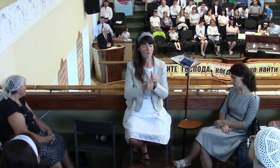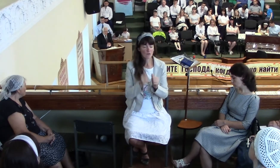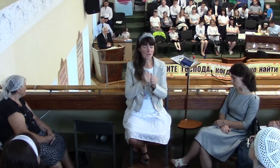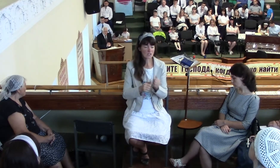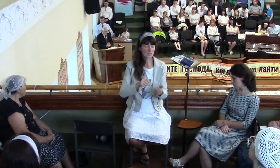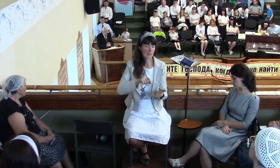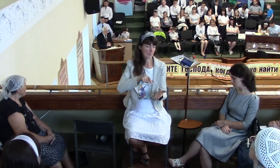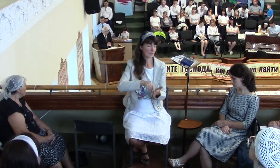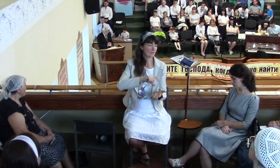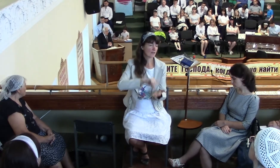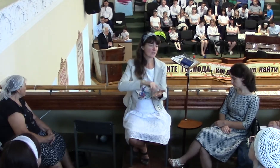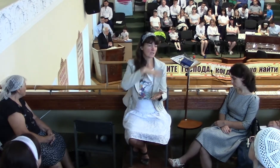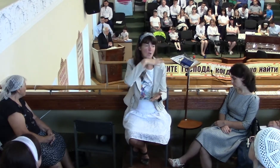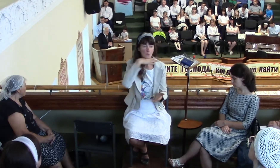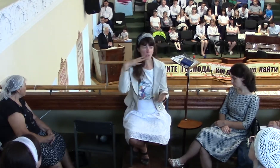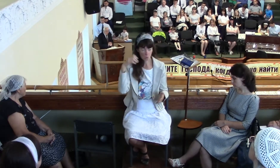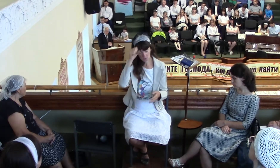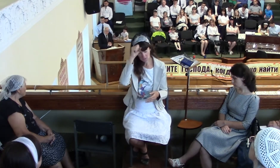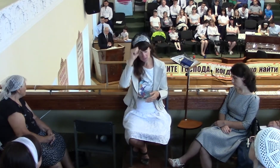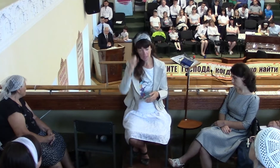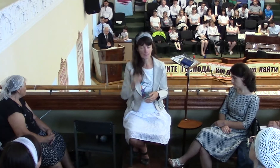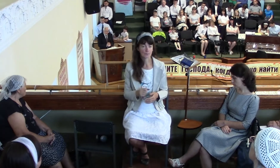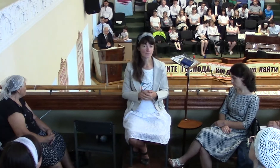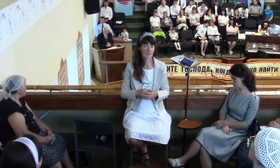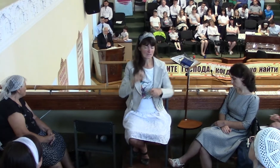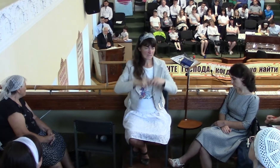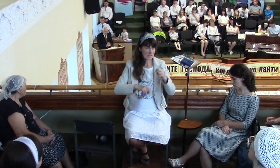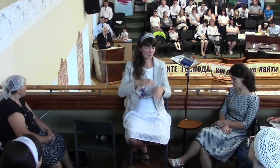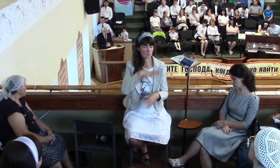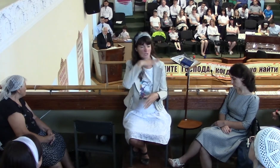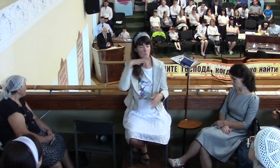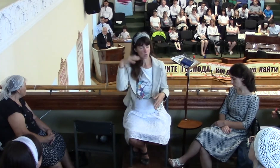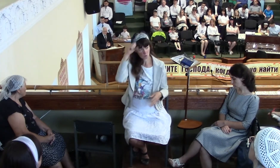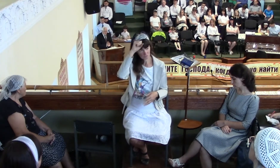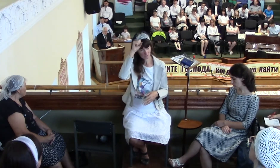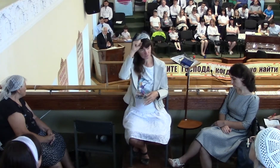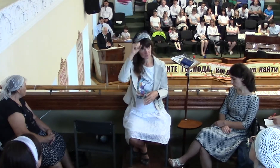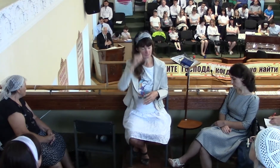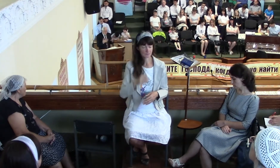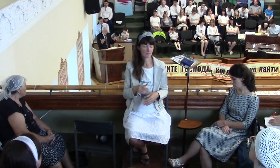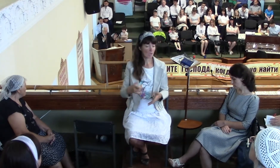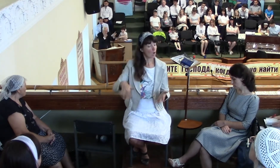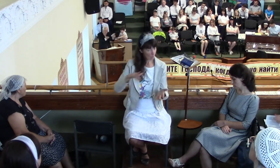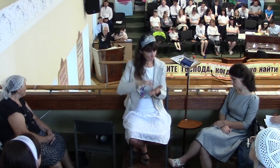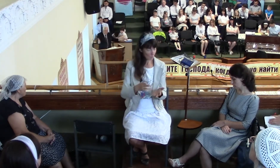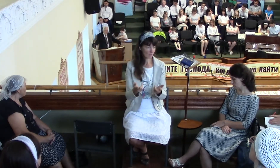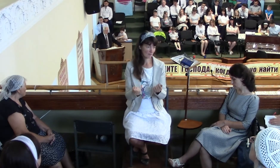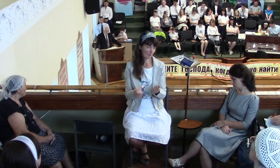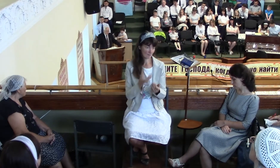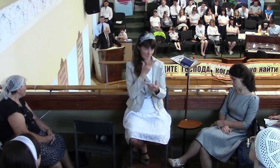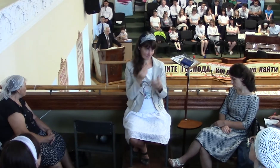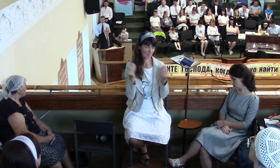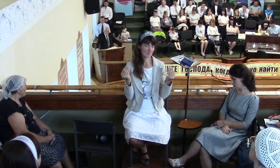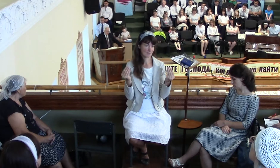столько обмана. Столько лжи, столько разврата. Город-то красивый, но в глазах